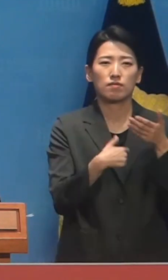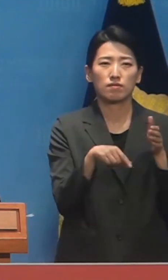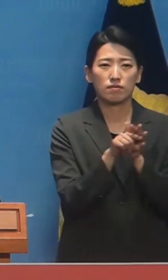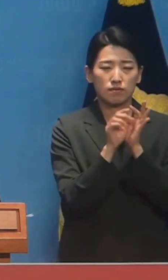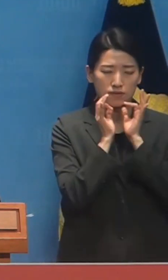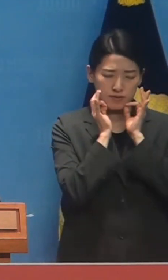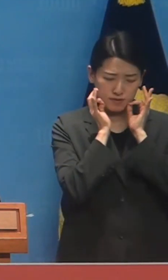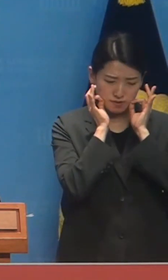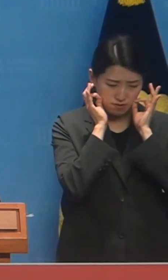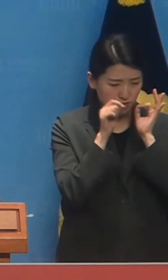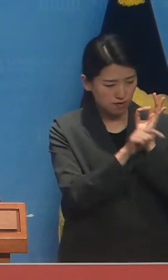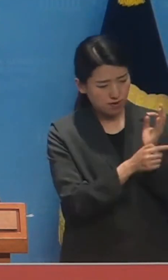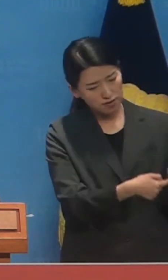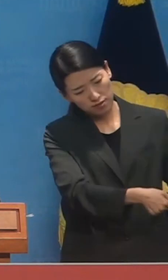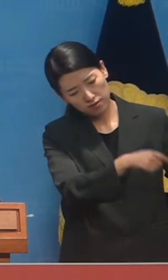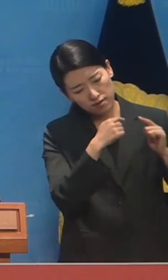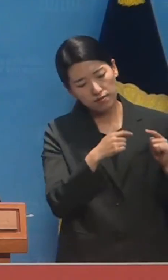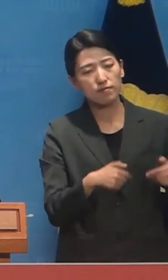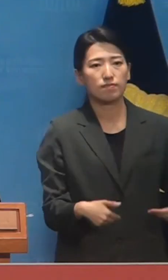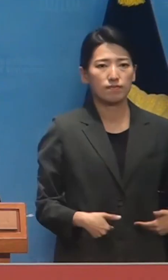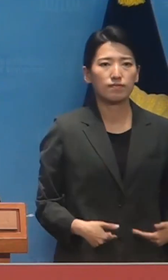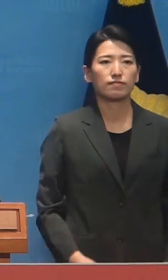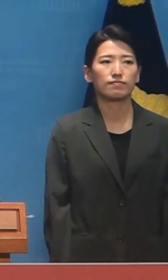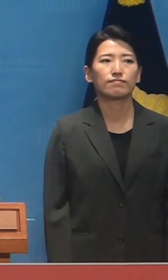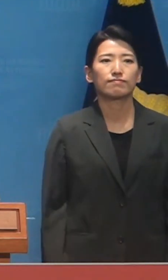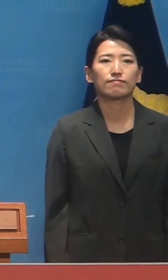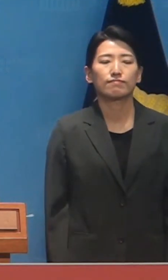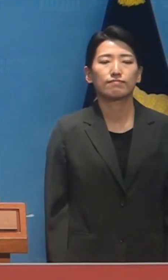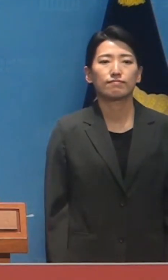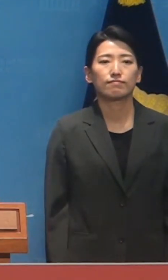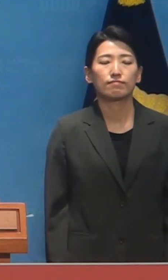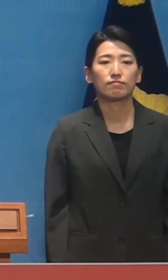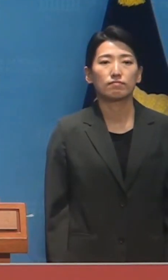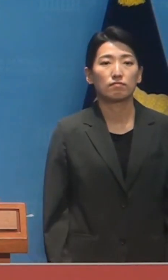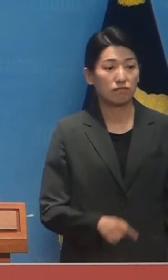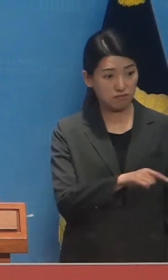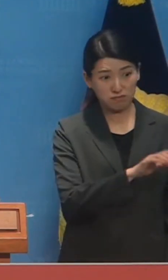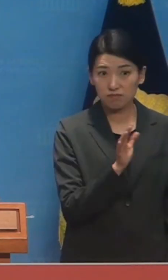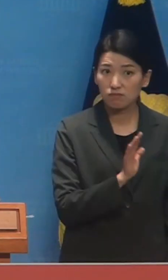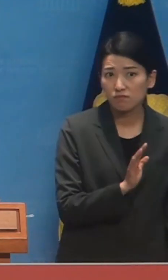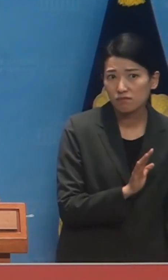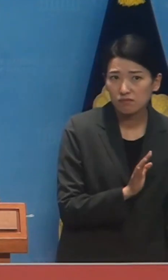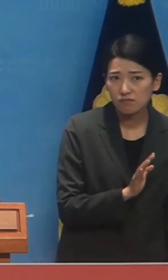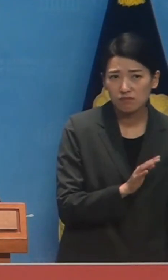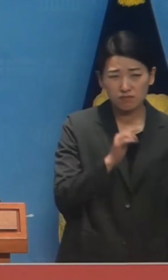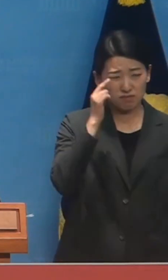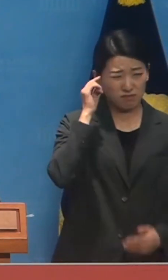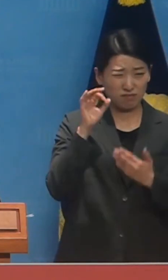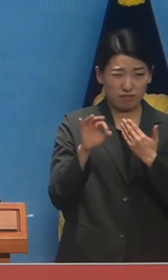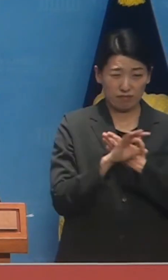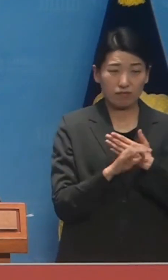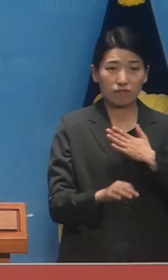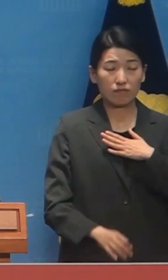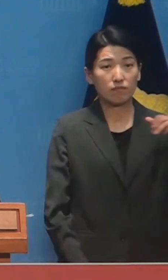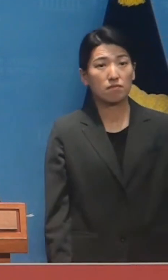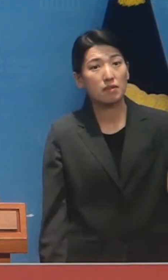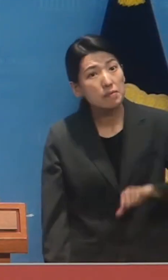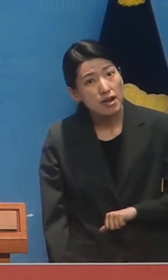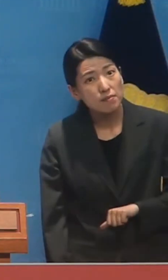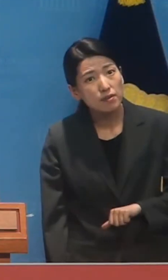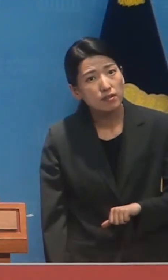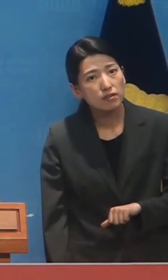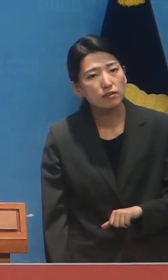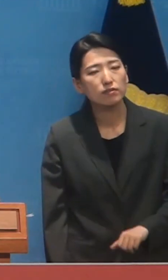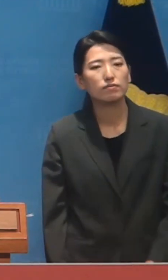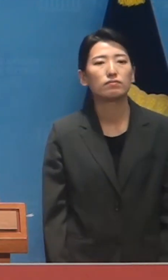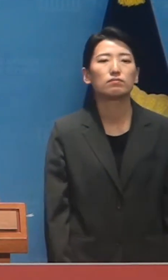대열에 동참해야 될 것입니다. 그렇게 하지 아니했을 경우에 만약에 우리가 패배한다면 다음 세대에 씻을